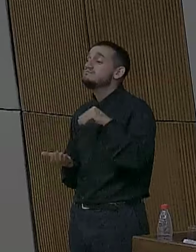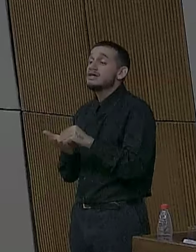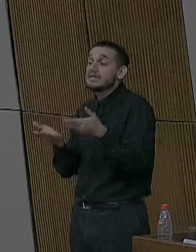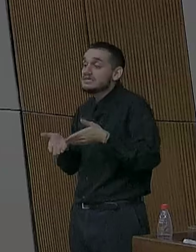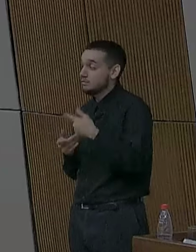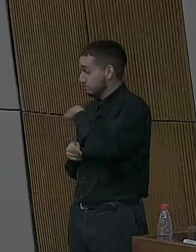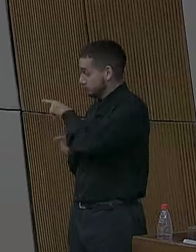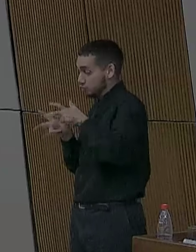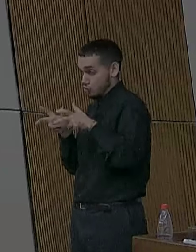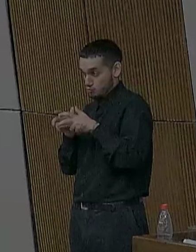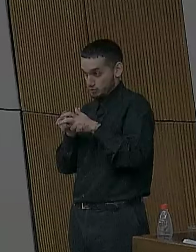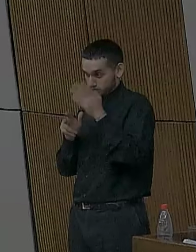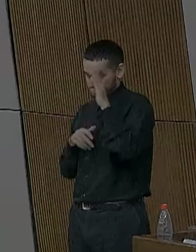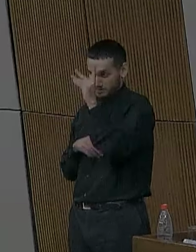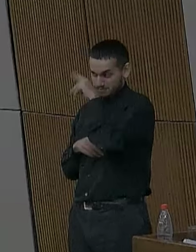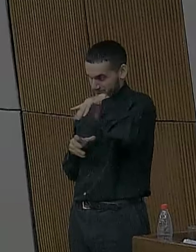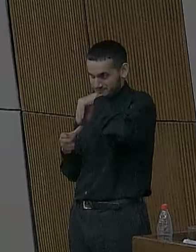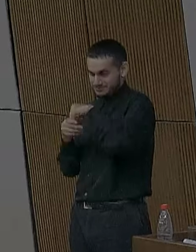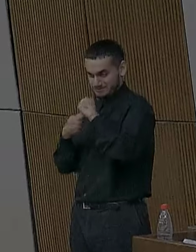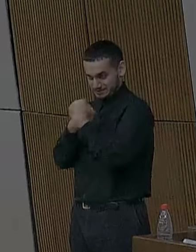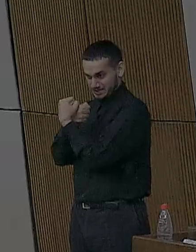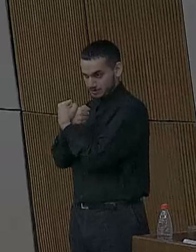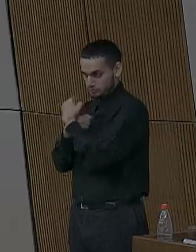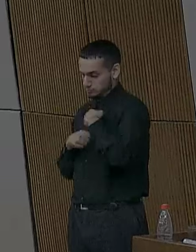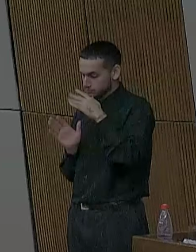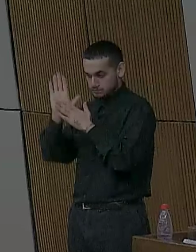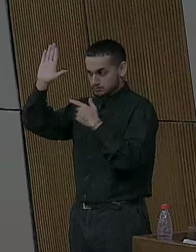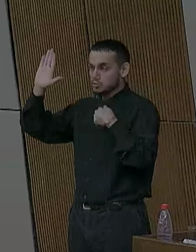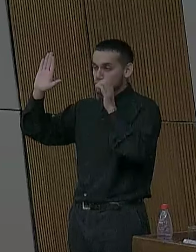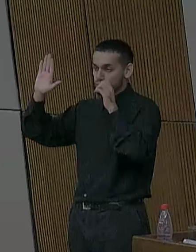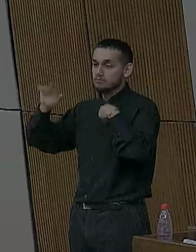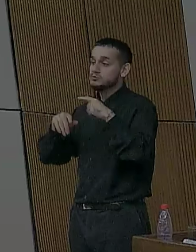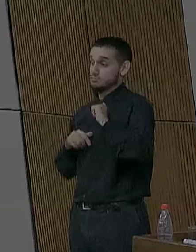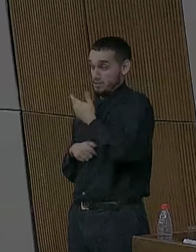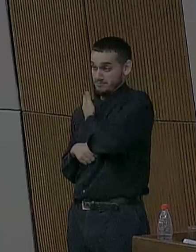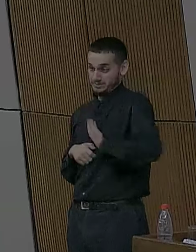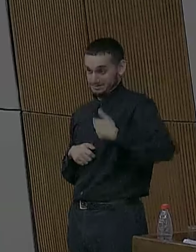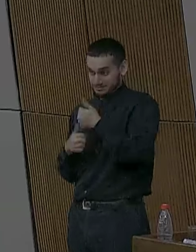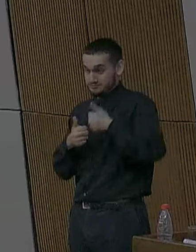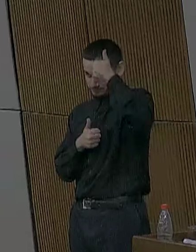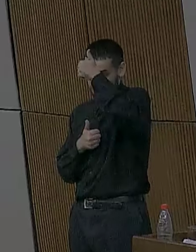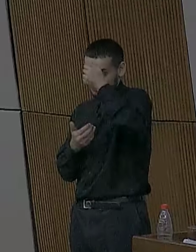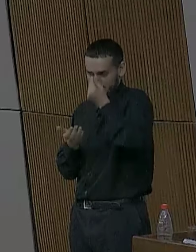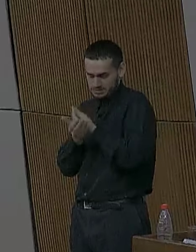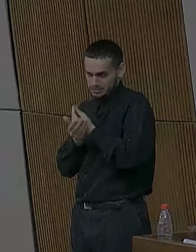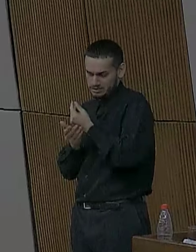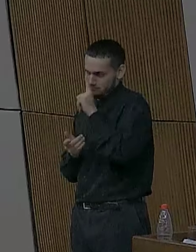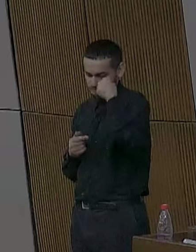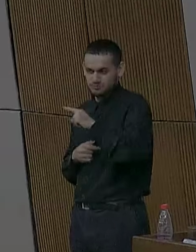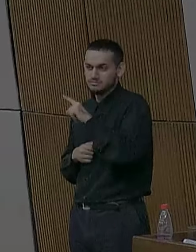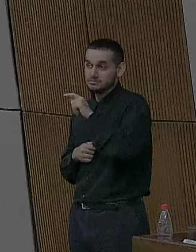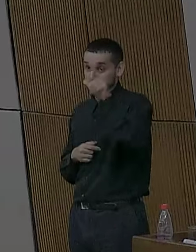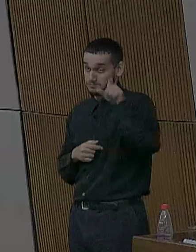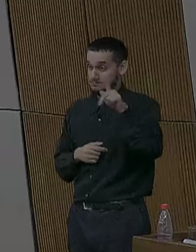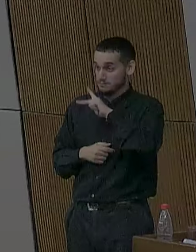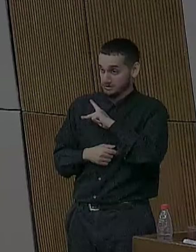la comisión nosotros nos comprometemos, en la presidenta sabemos que en tanto como